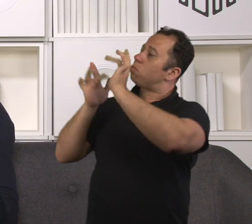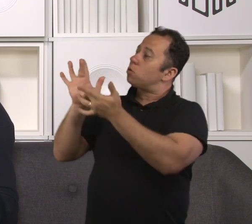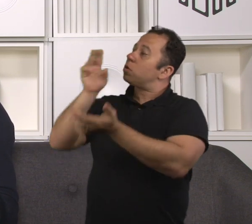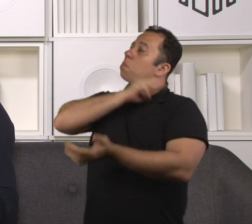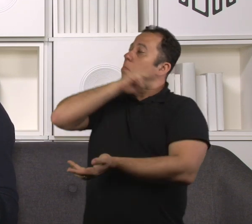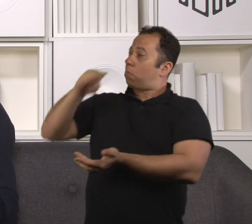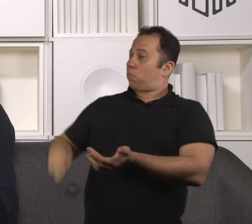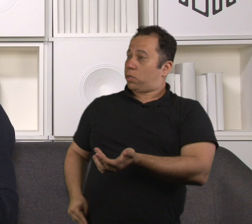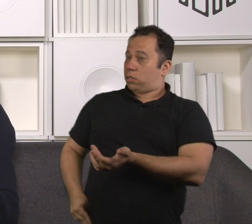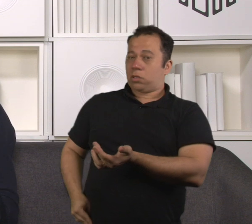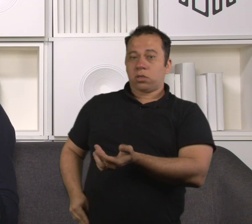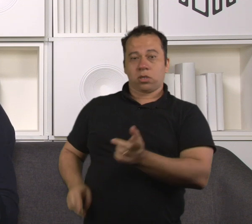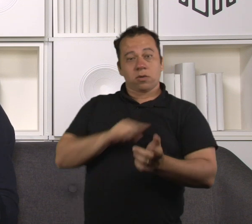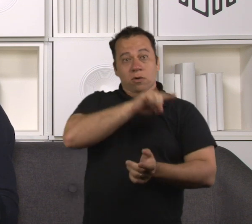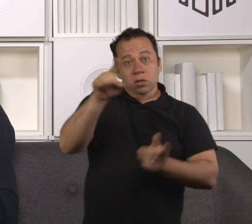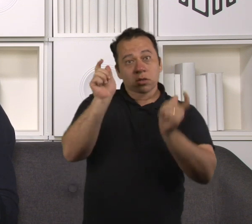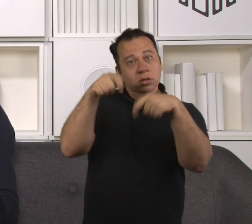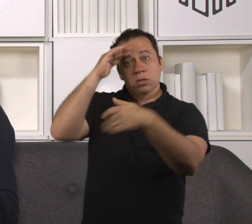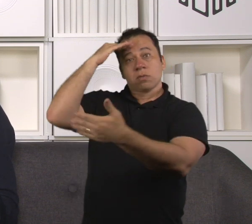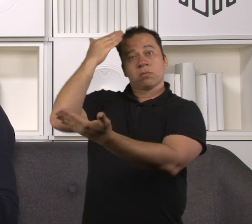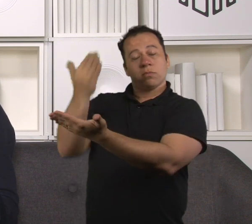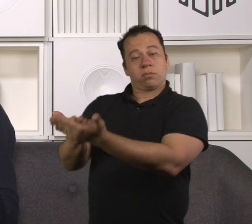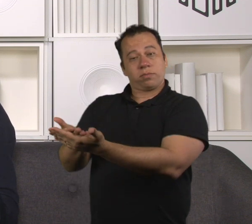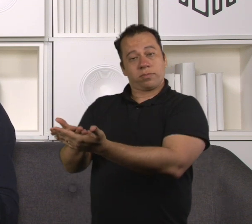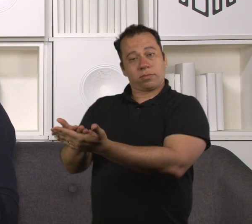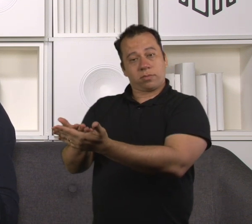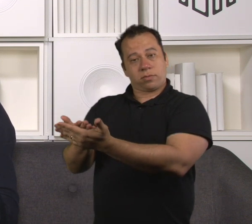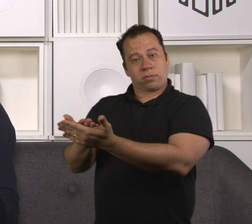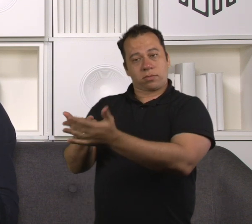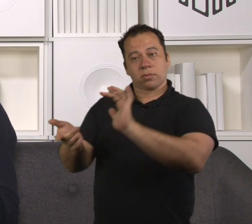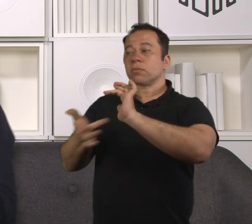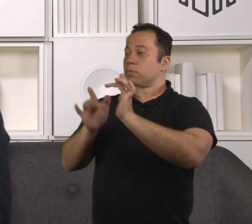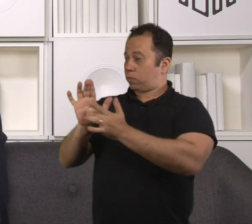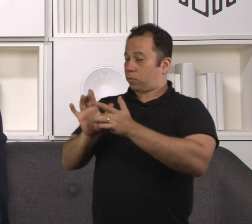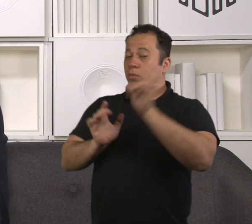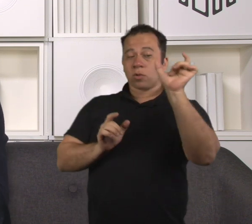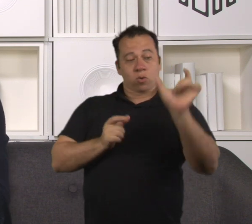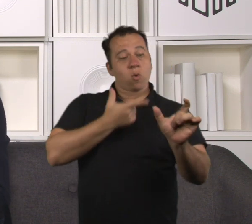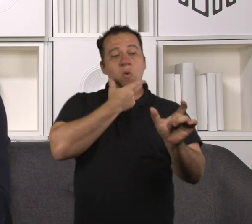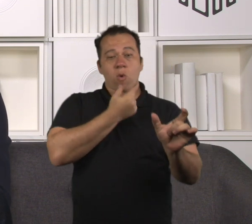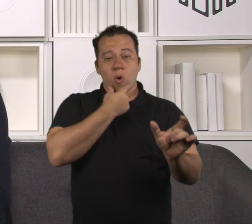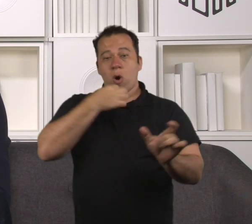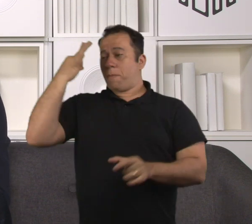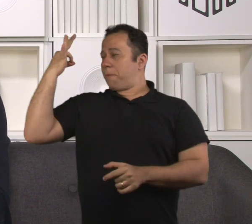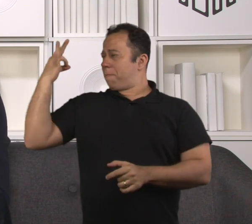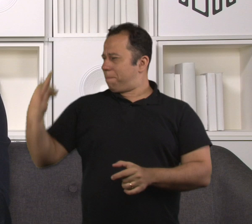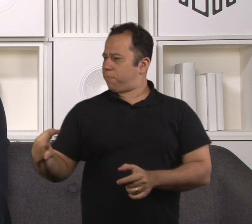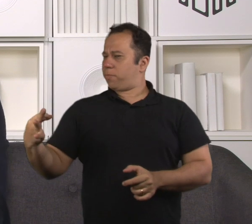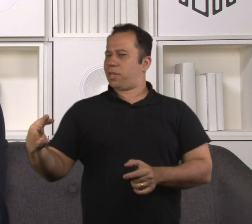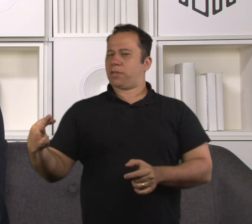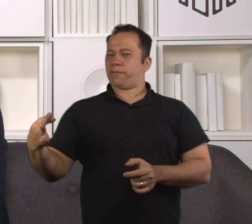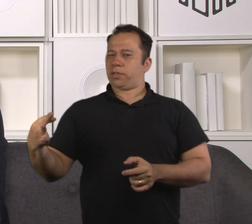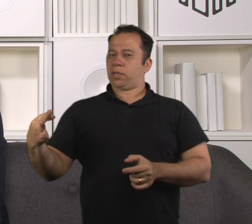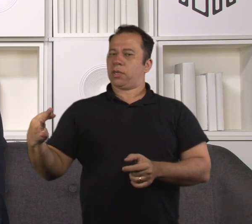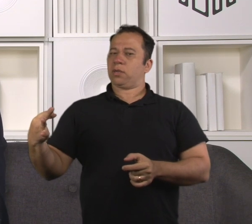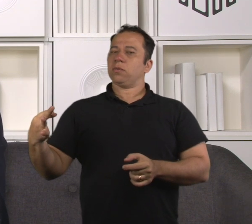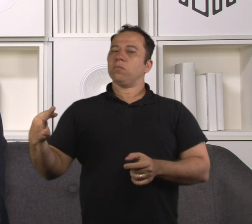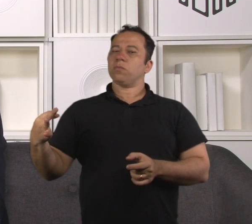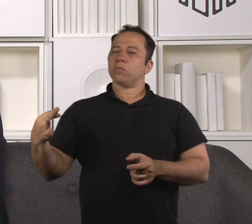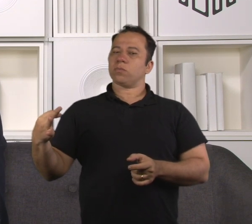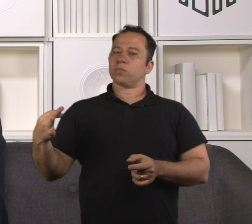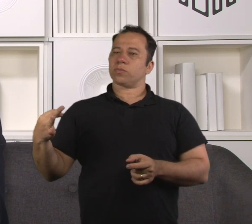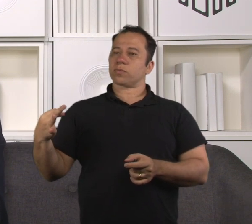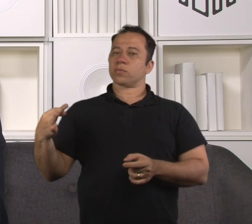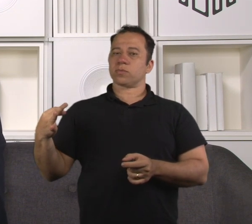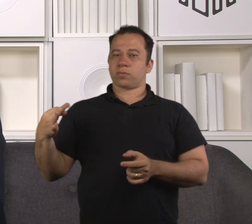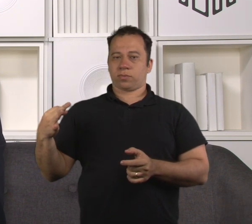humano que em perfeita submissão ao Pai, ele pega a humanidade aqui do nada e traz de volta